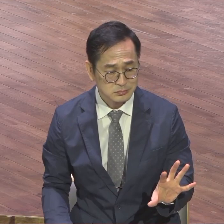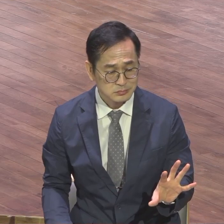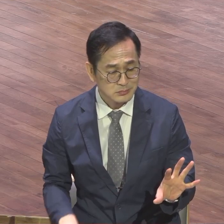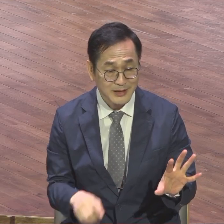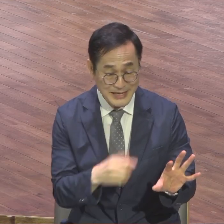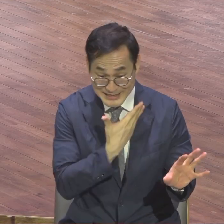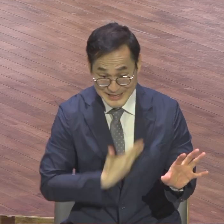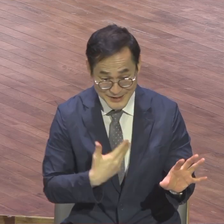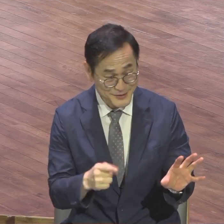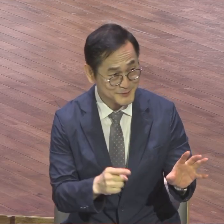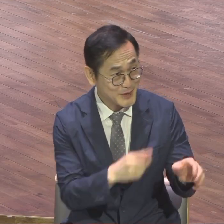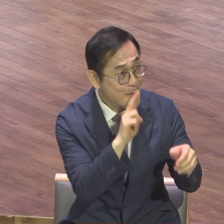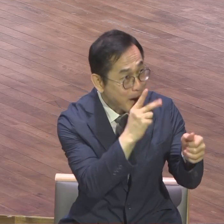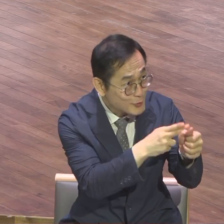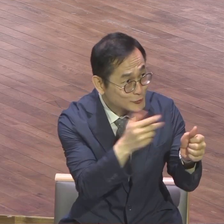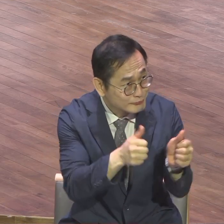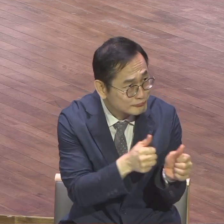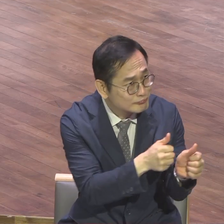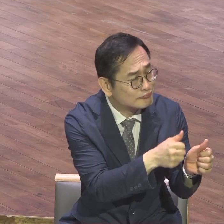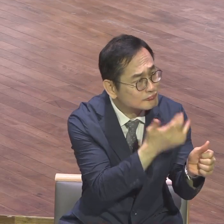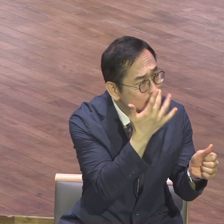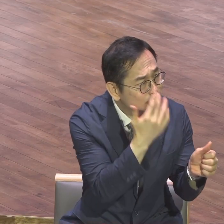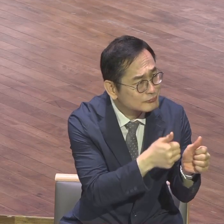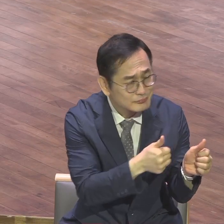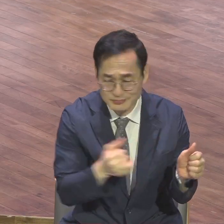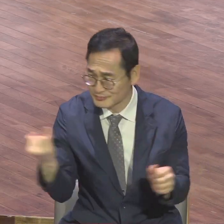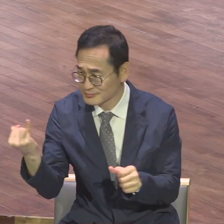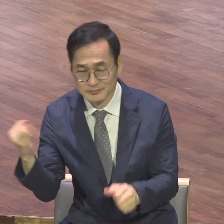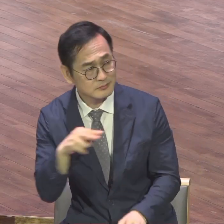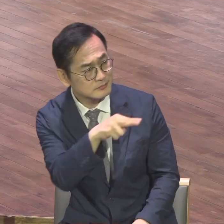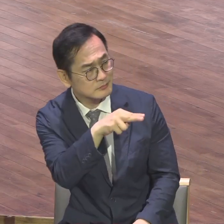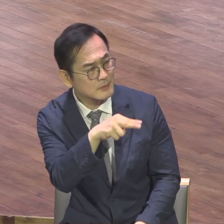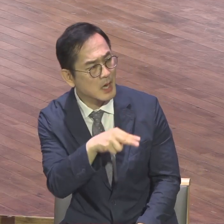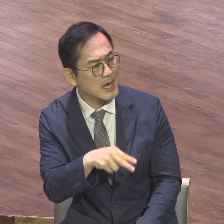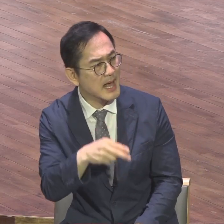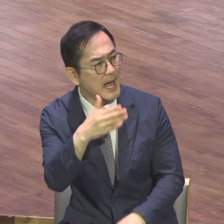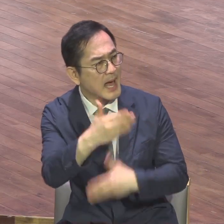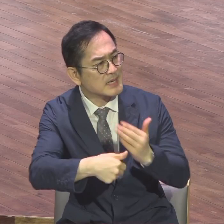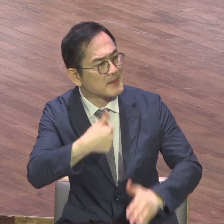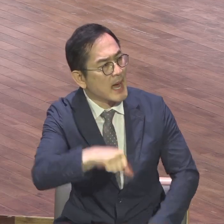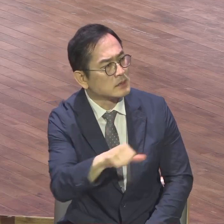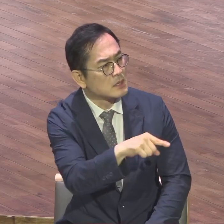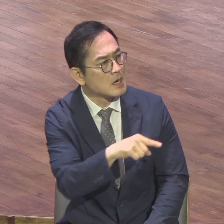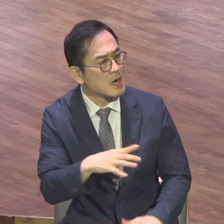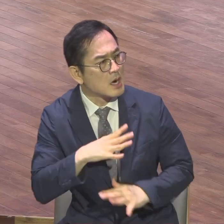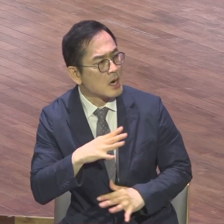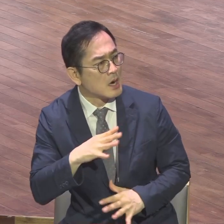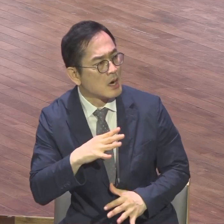따라가는데 귀신 들린 청년은 정확하게 말하네요. 하나님의 아들.